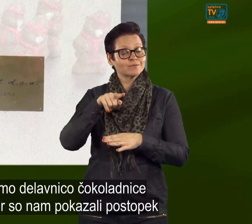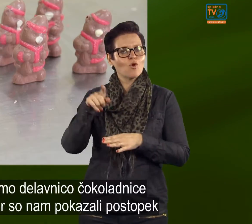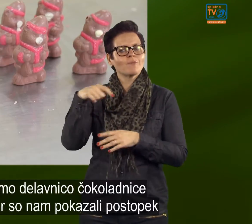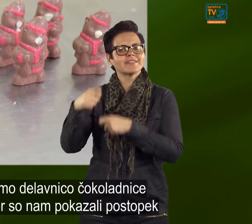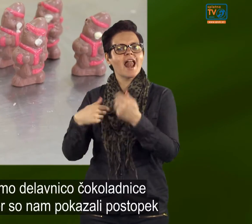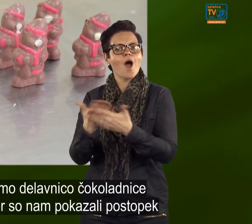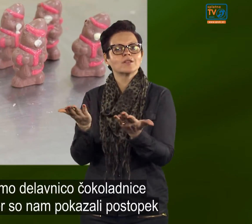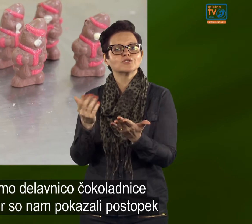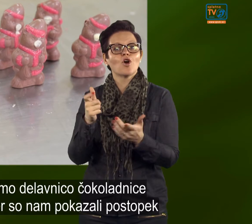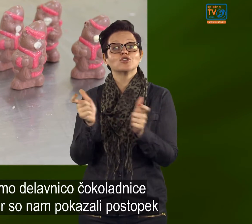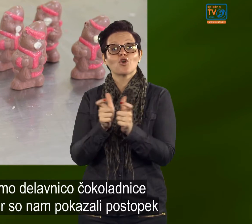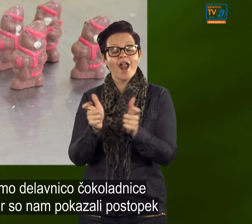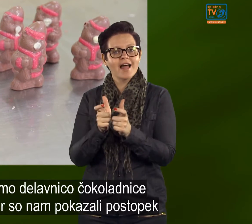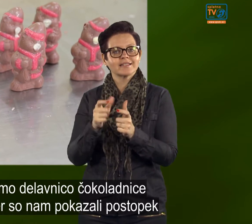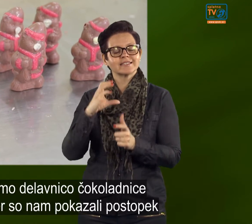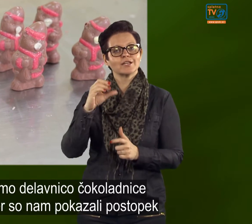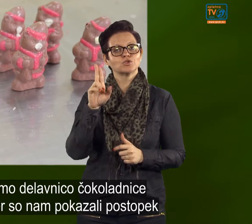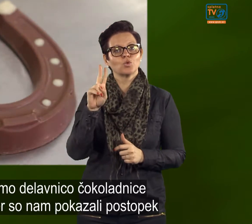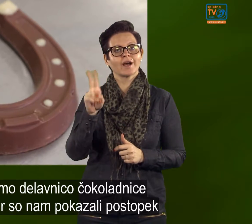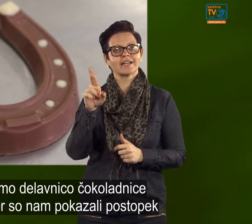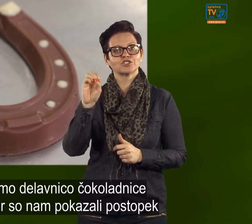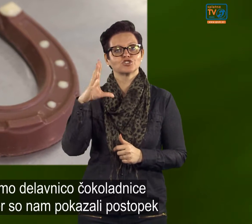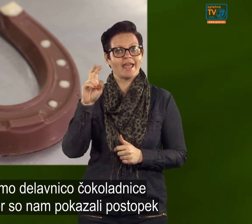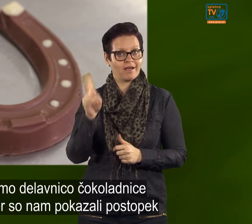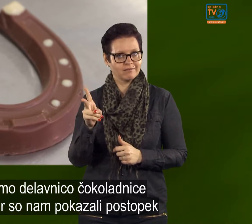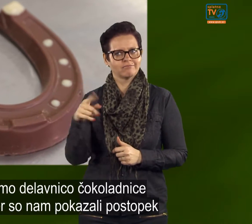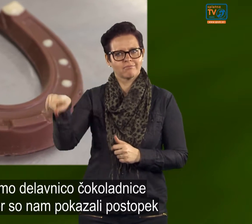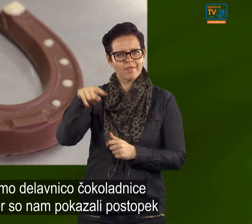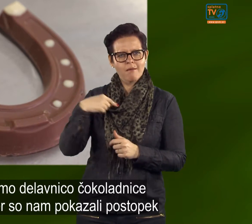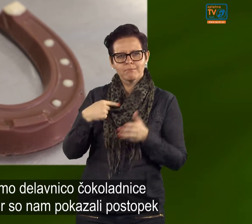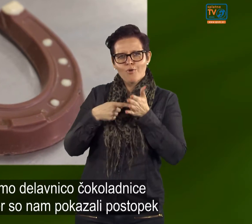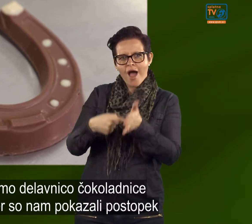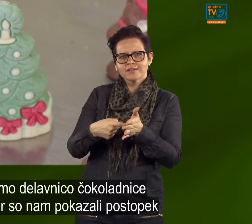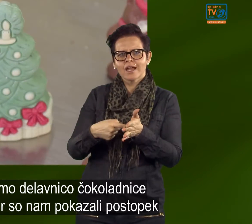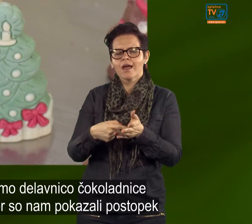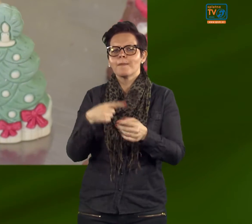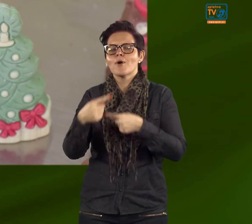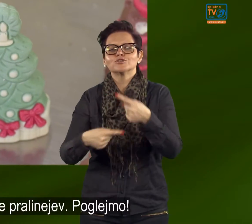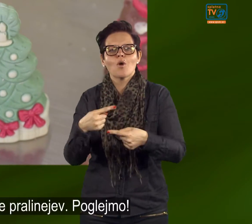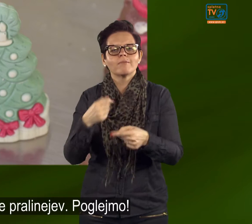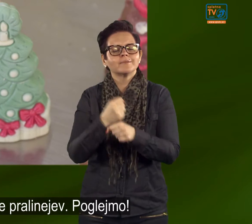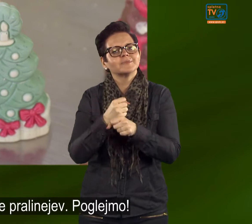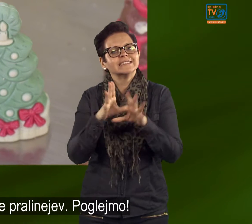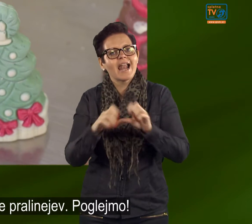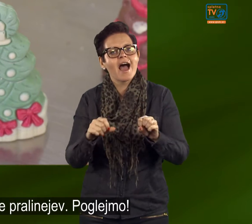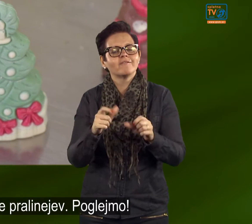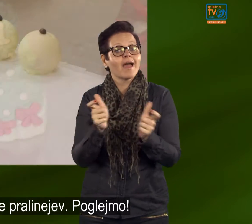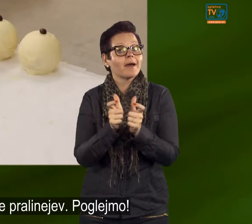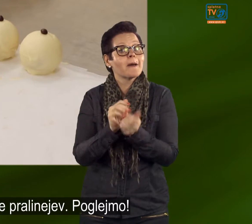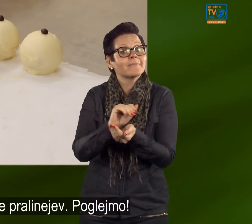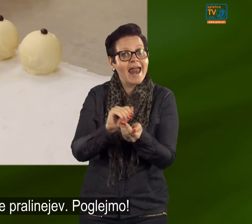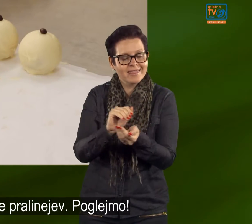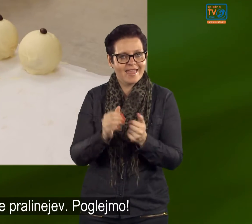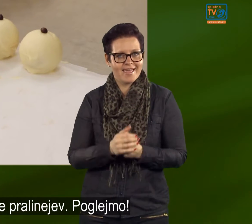Obiskali smo delavnico čokoladnice Cukrček, kjer so nam pokazali postopek izdelave pralinejev.